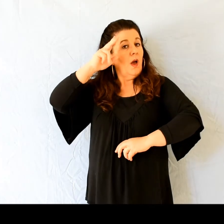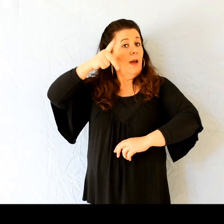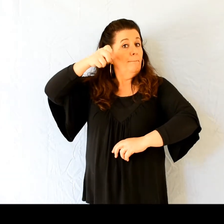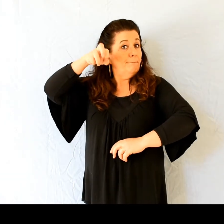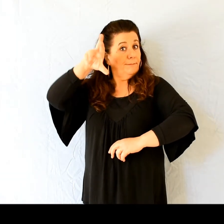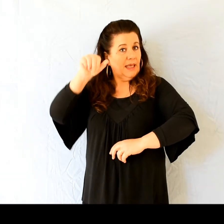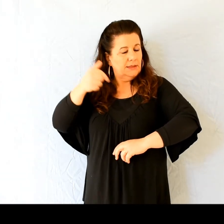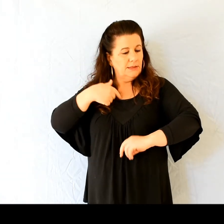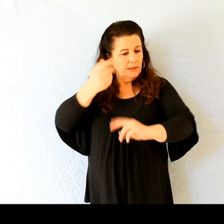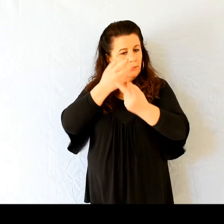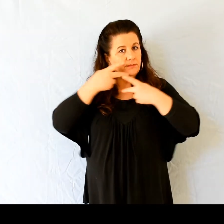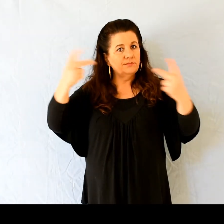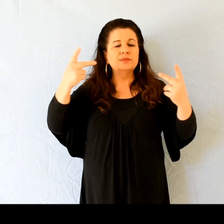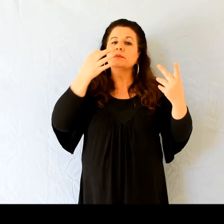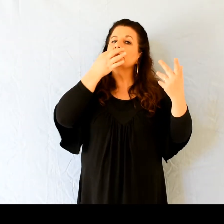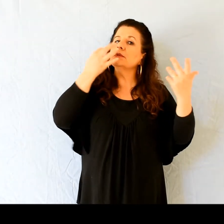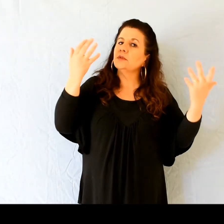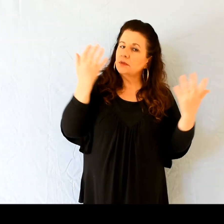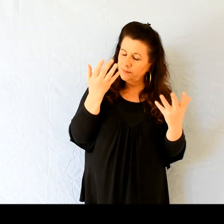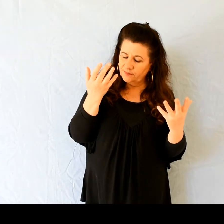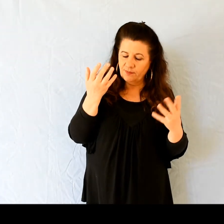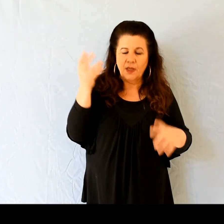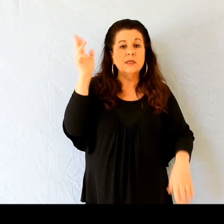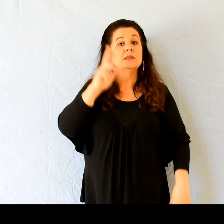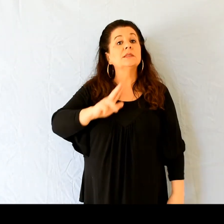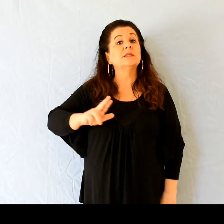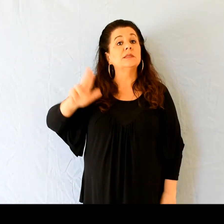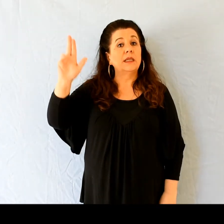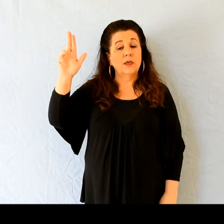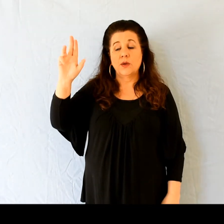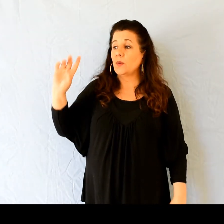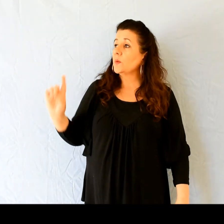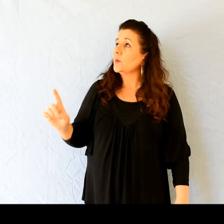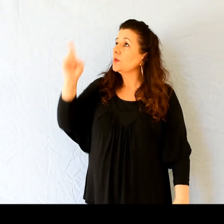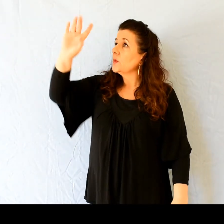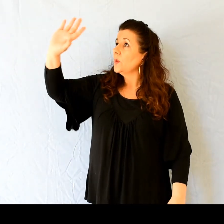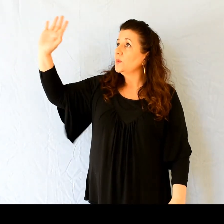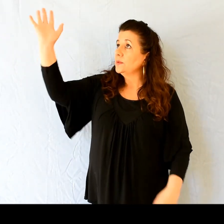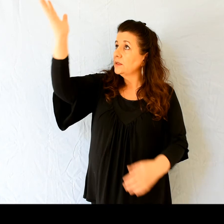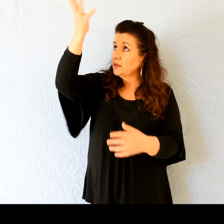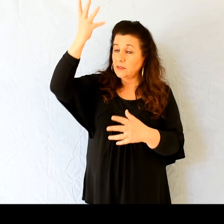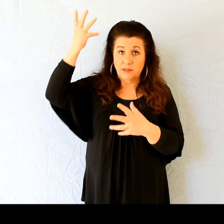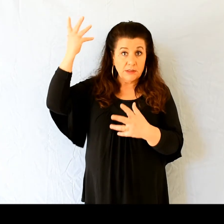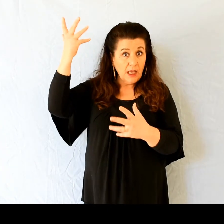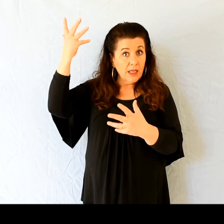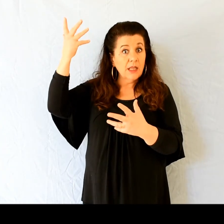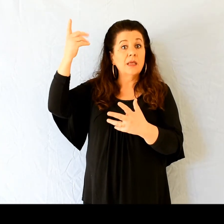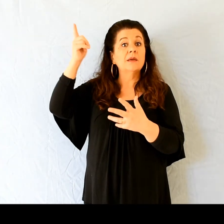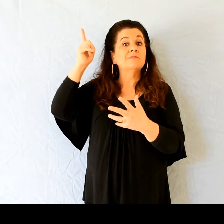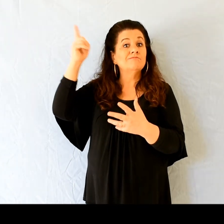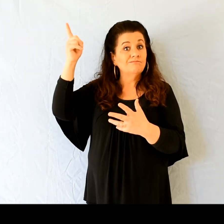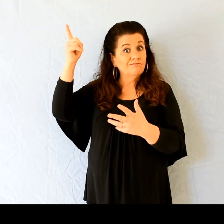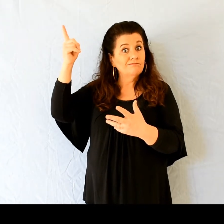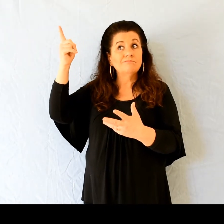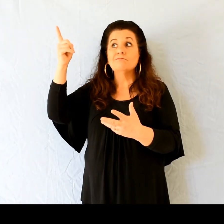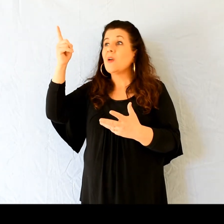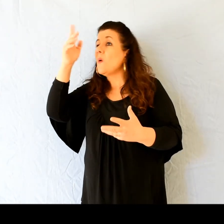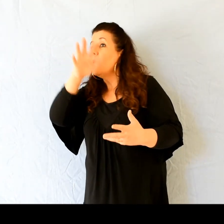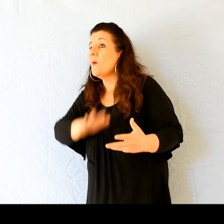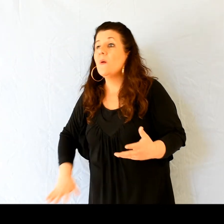Le Seigneur, le Dieu du ciel, m'a donné tous les royaumes de la terre.